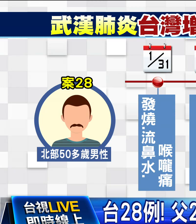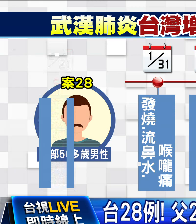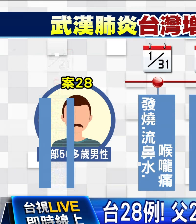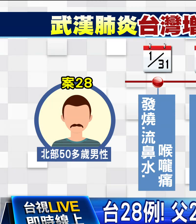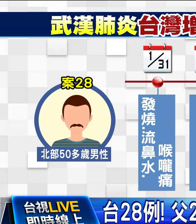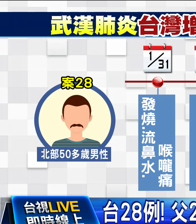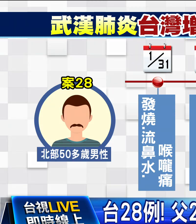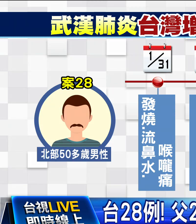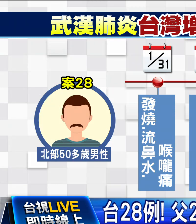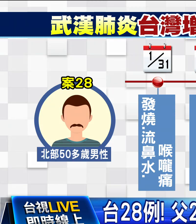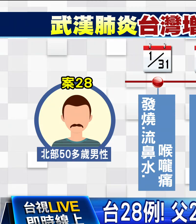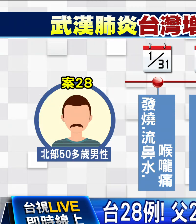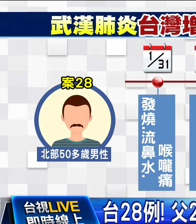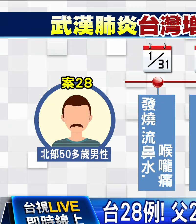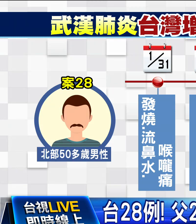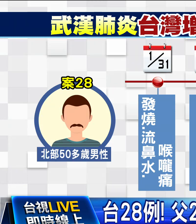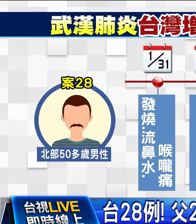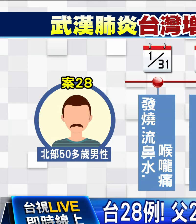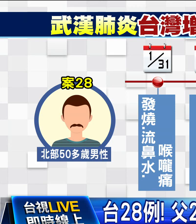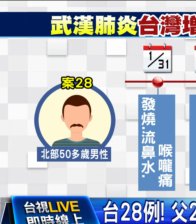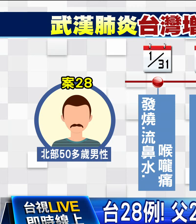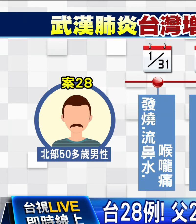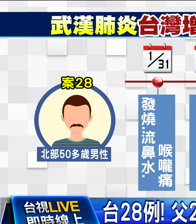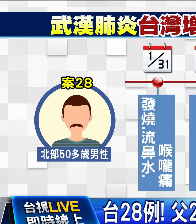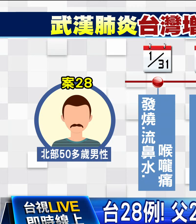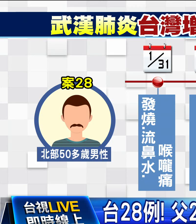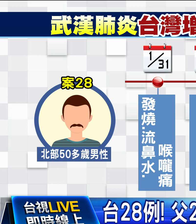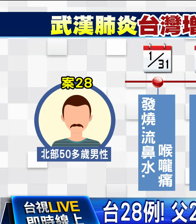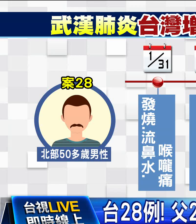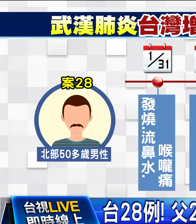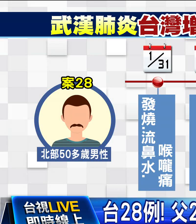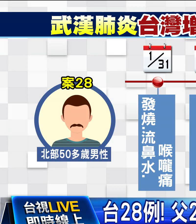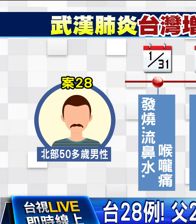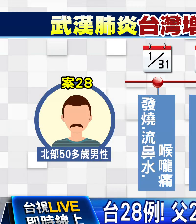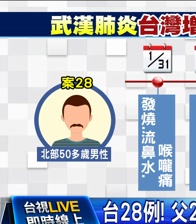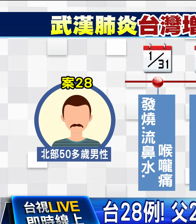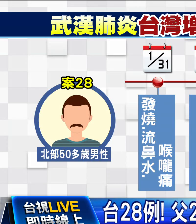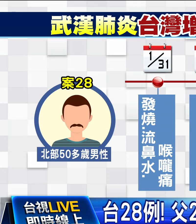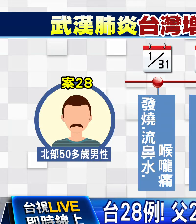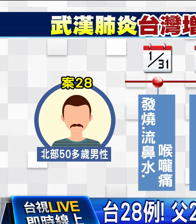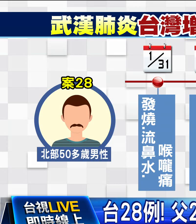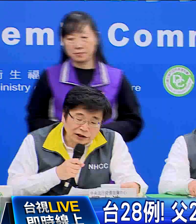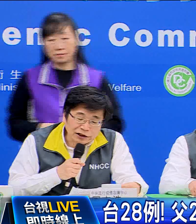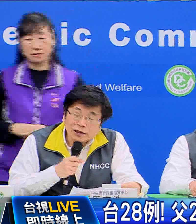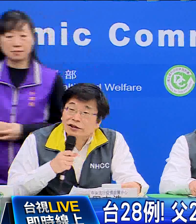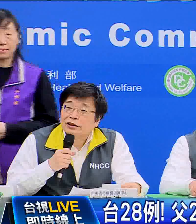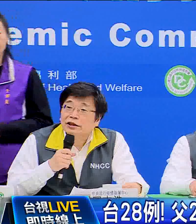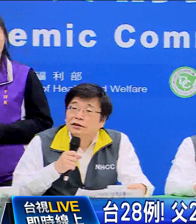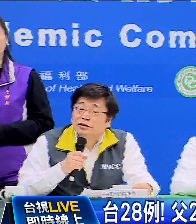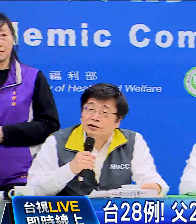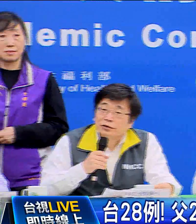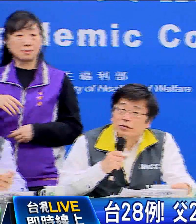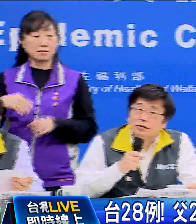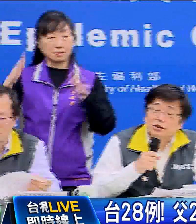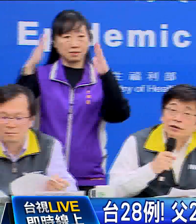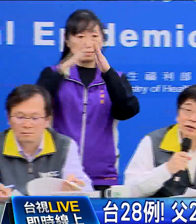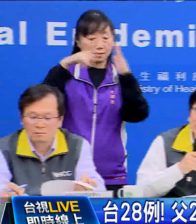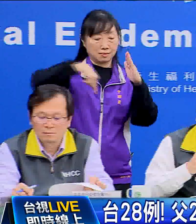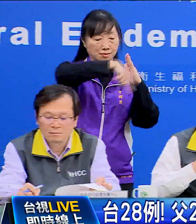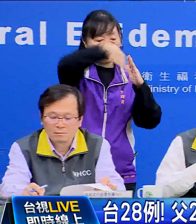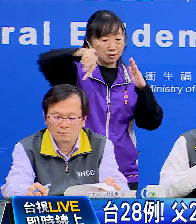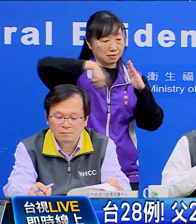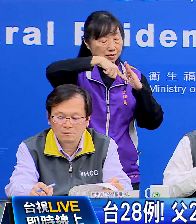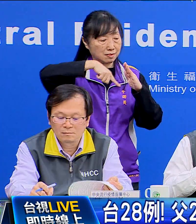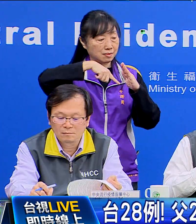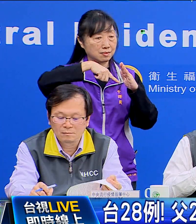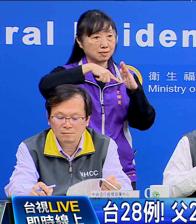疗。21号通报隔离采检，于23号确诊，其他7名家人也正在检验当中。 的家人哈，就是说这一